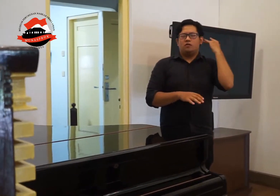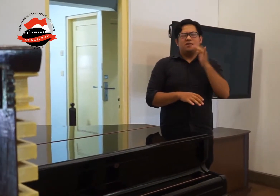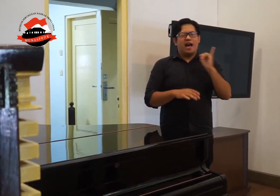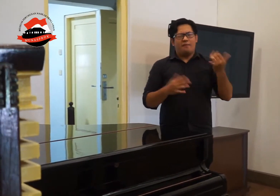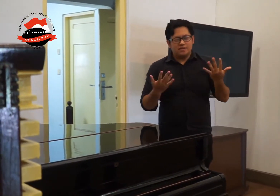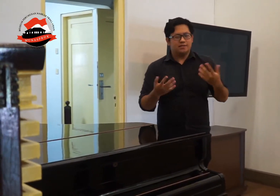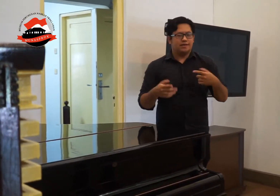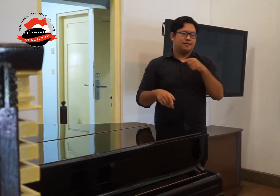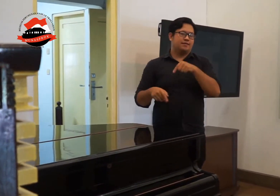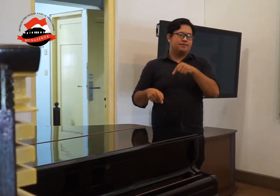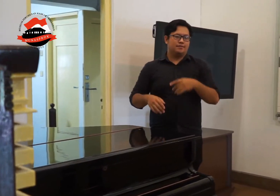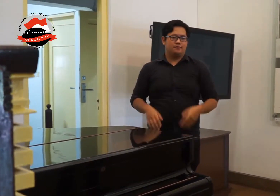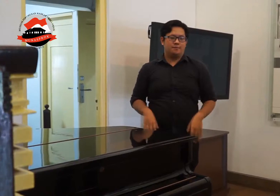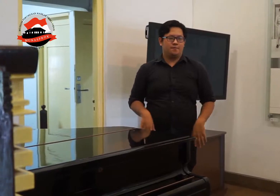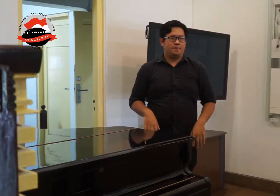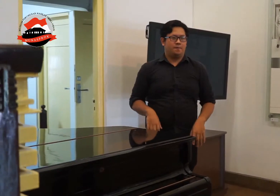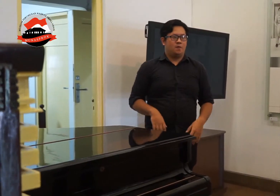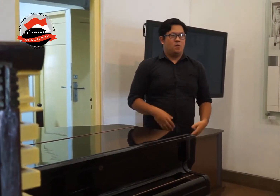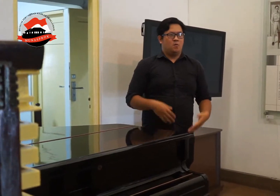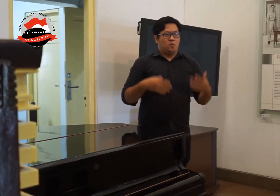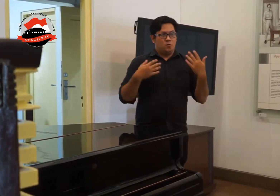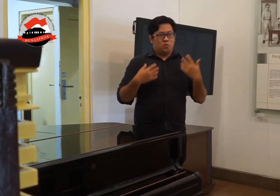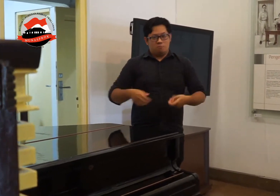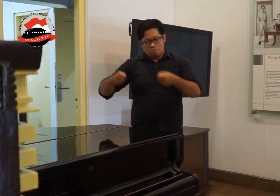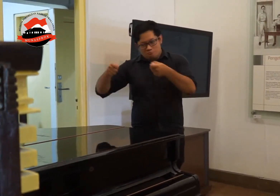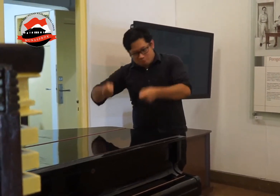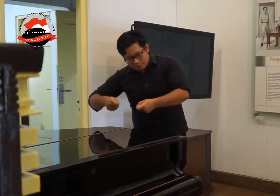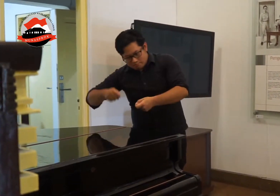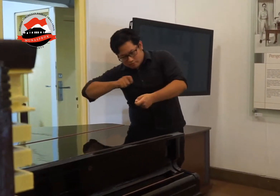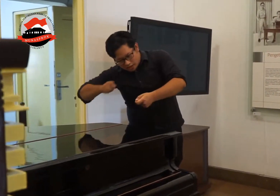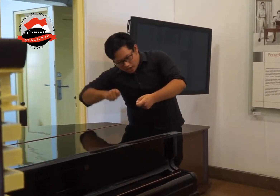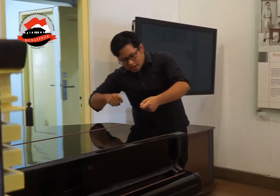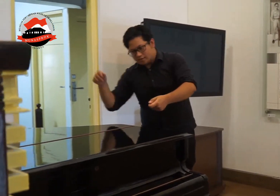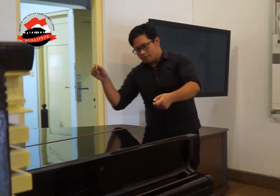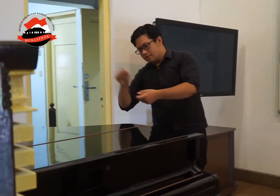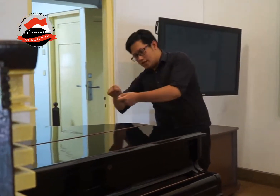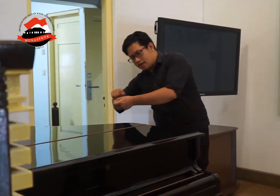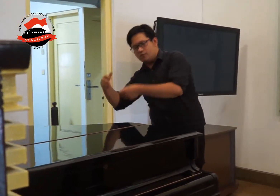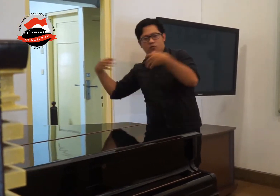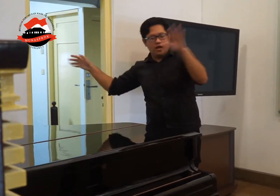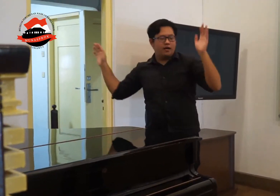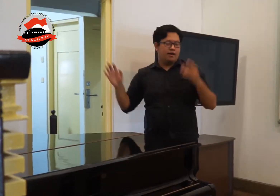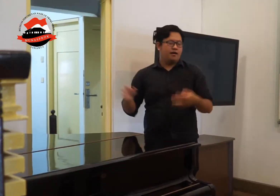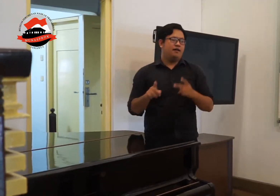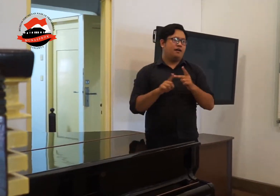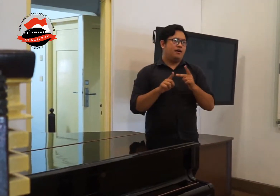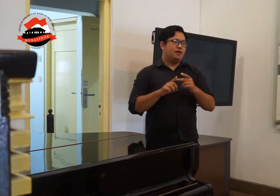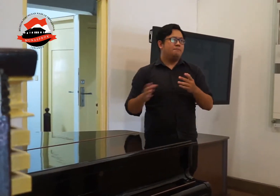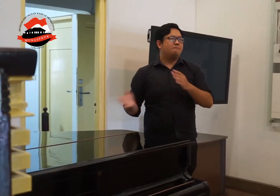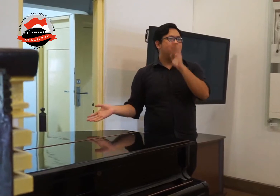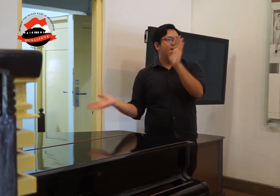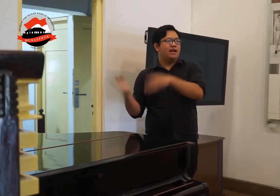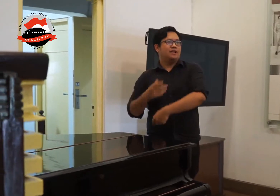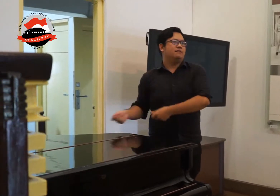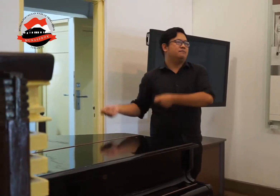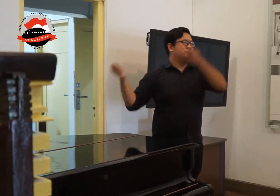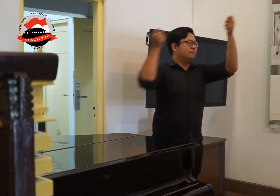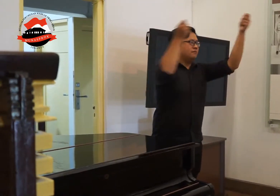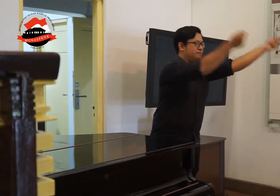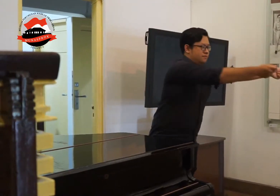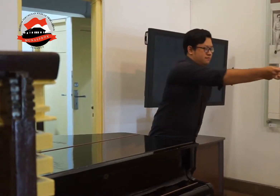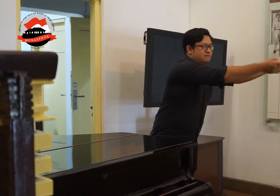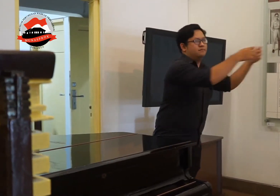apa. Setelah selesai menandatangani, Bung Karno dan Bung Hatta kembali ke ruang besar ini.